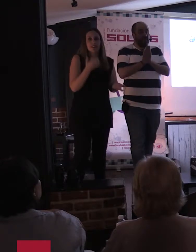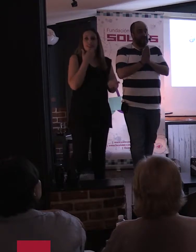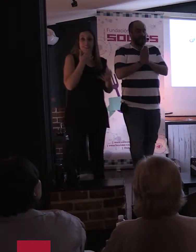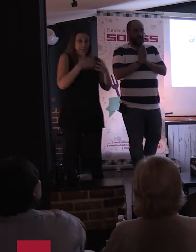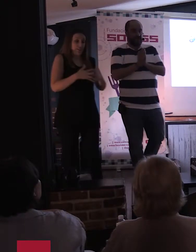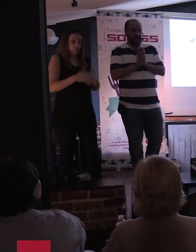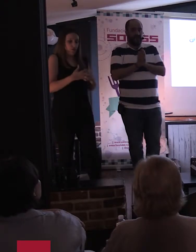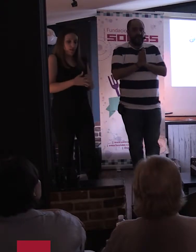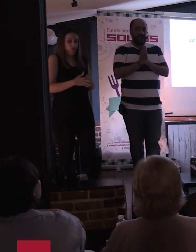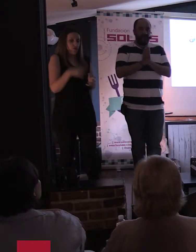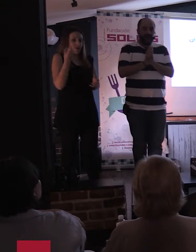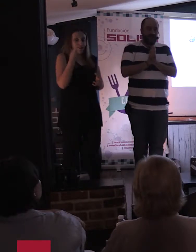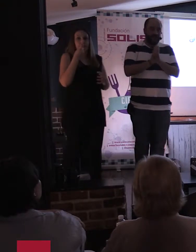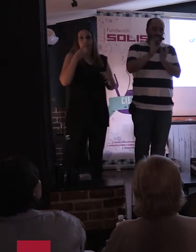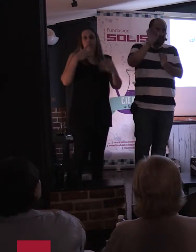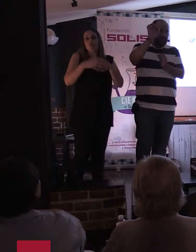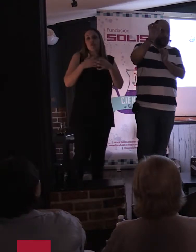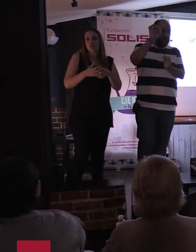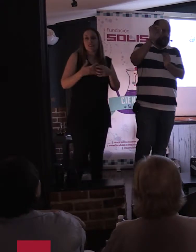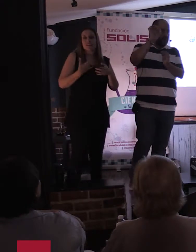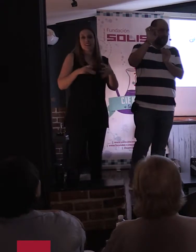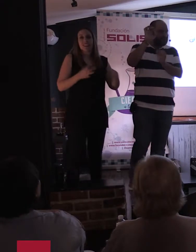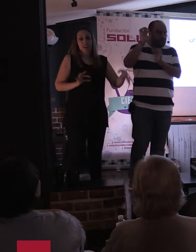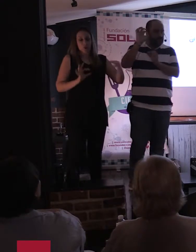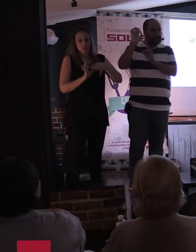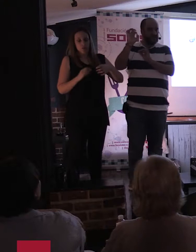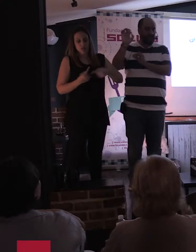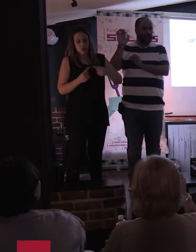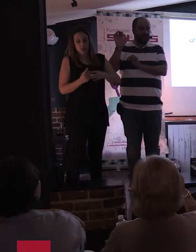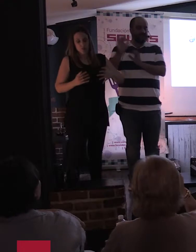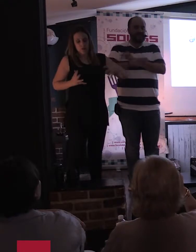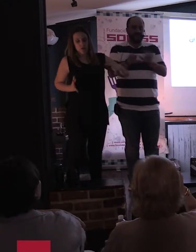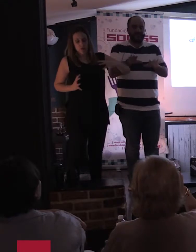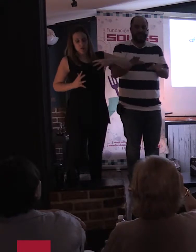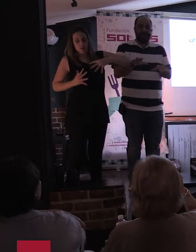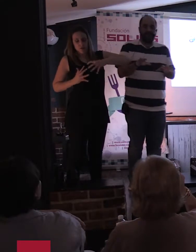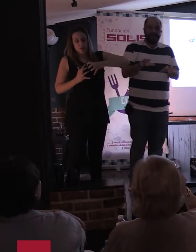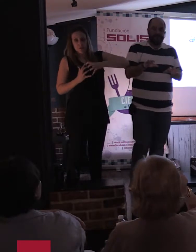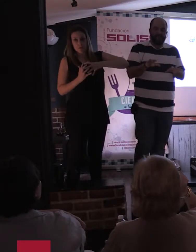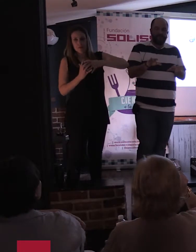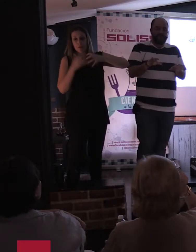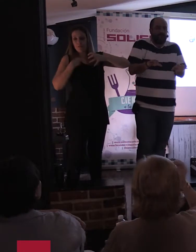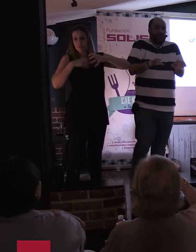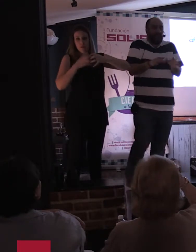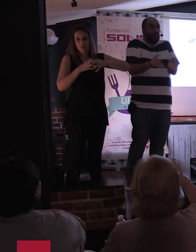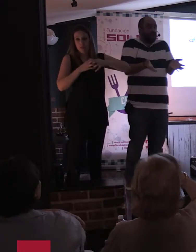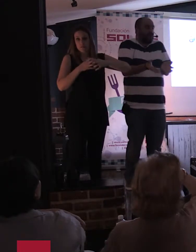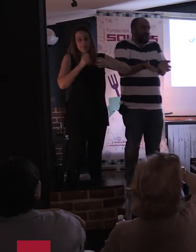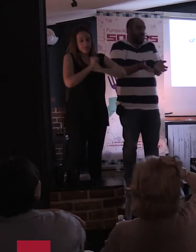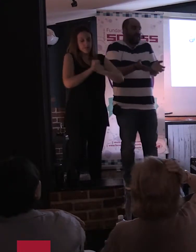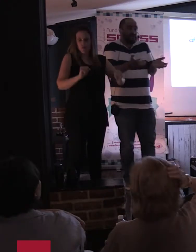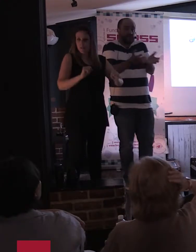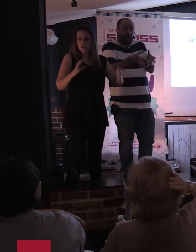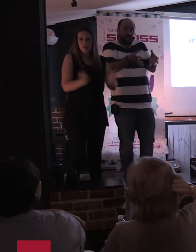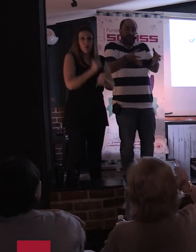dispositivo tuviera que funcionar reconectando nervio a nervio con las funciones que tenía antes, es imposible. O sea, porque todos los nervios